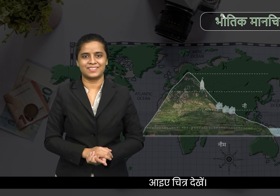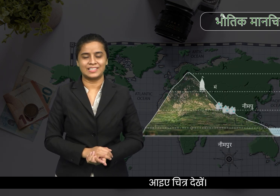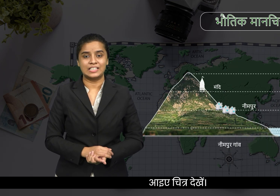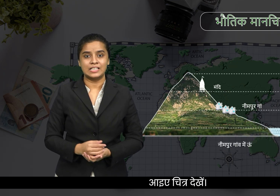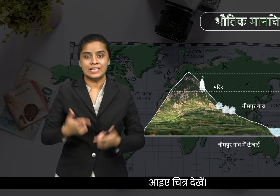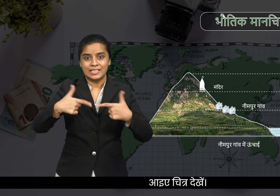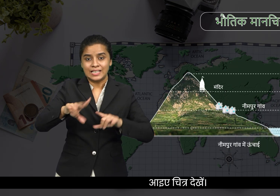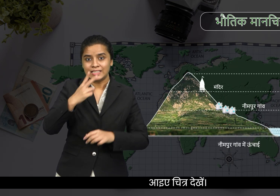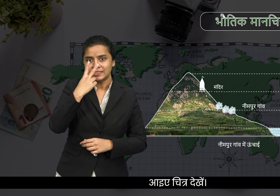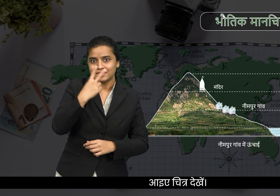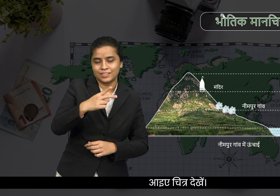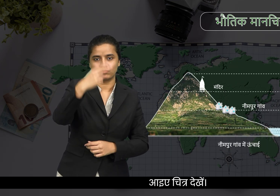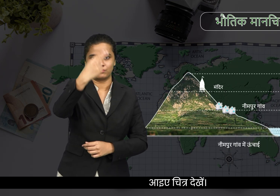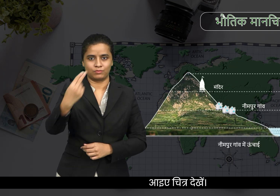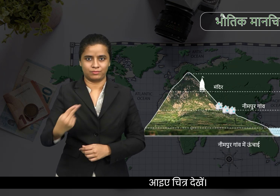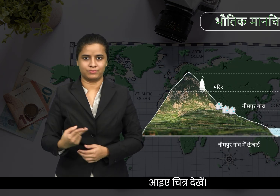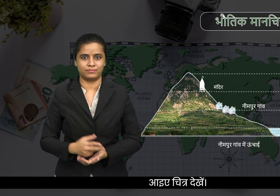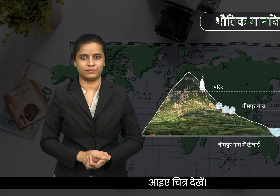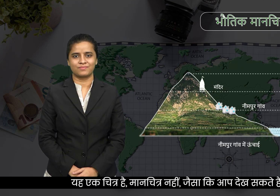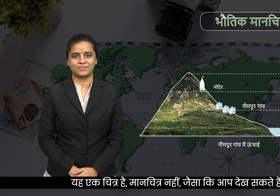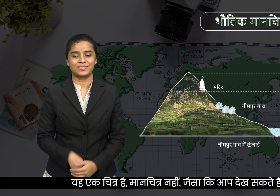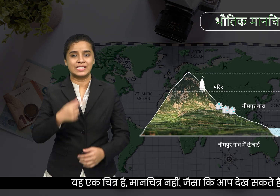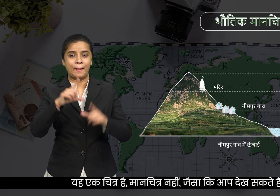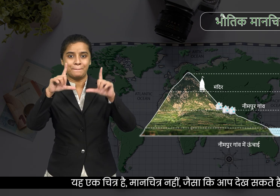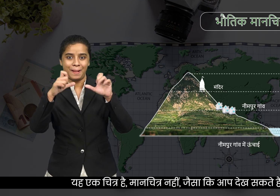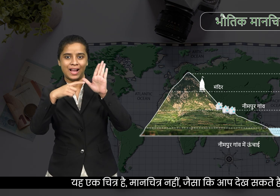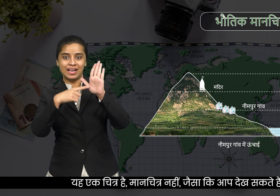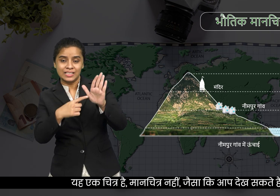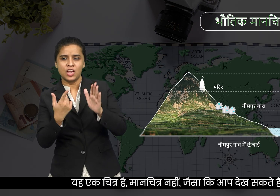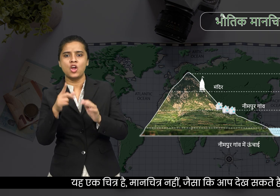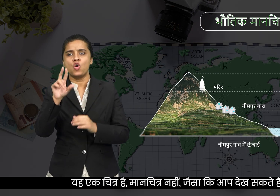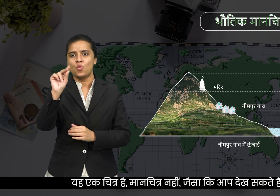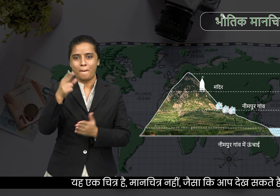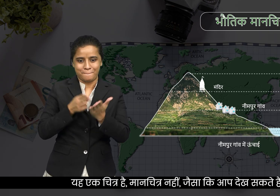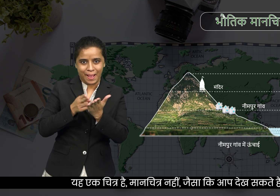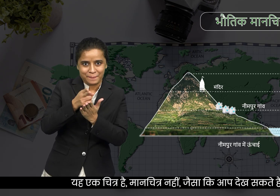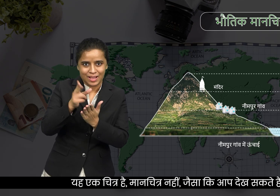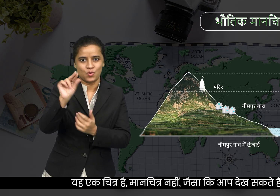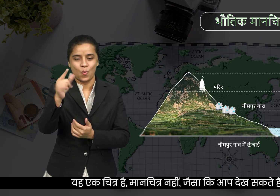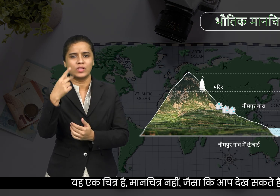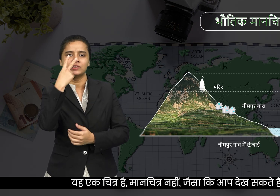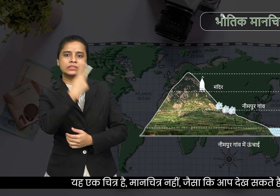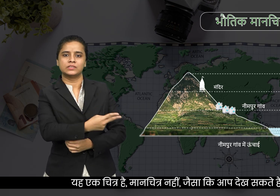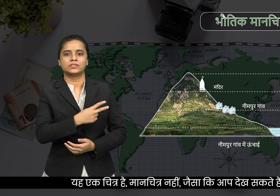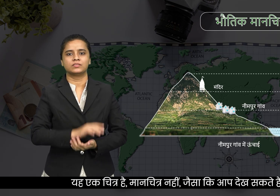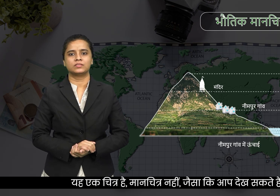आइए चित्र देखें। यह एक चित्र है, मानचित्र नहीं। जैसा कि आप देख